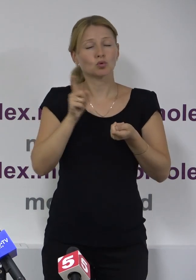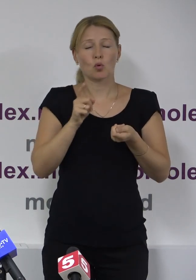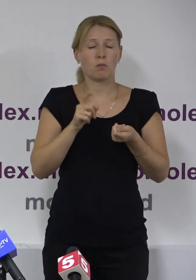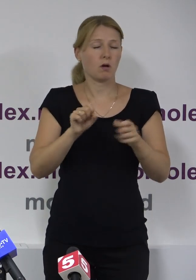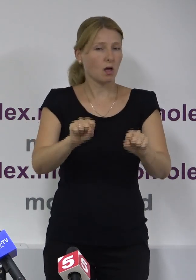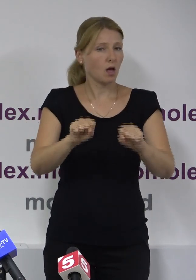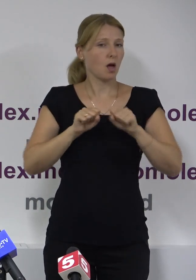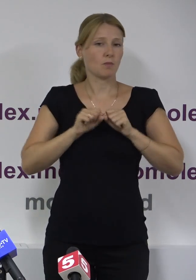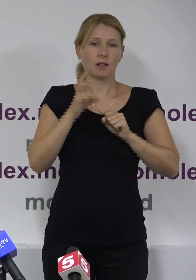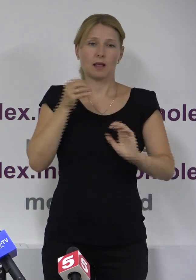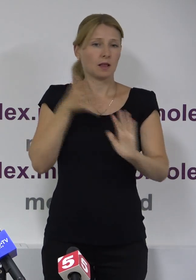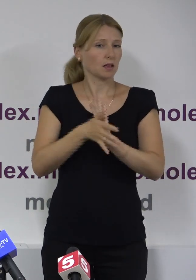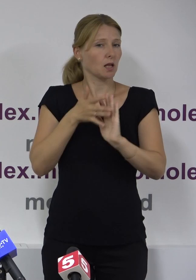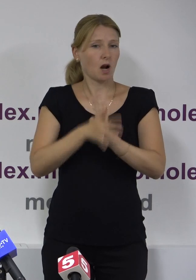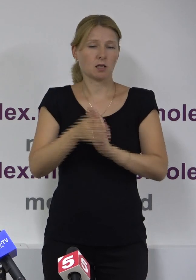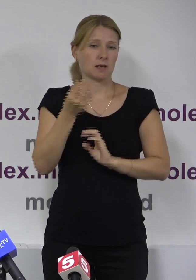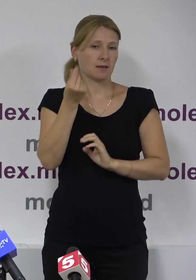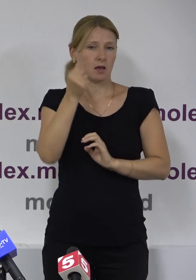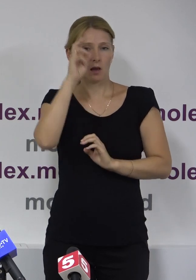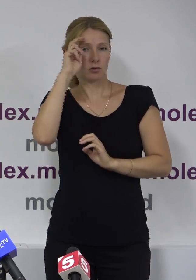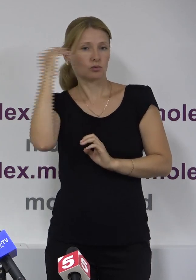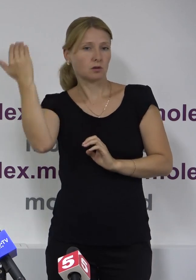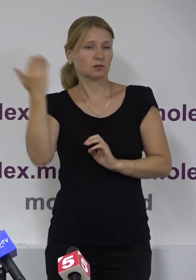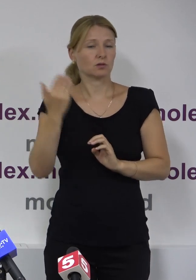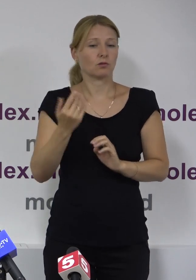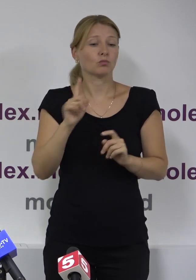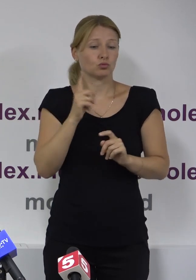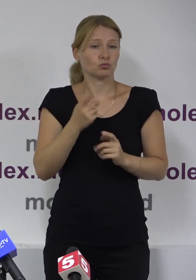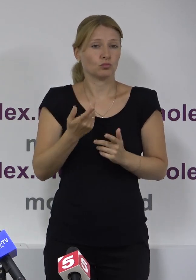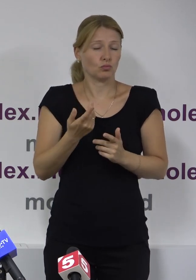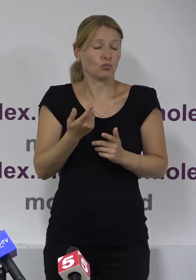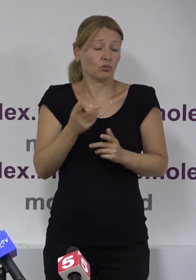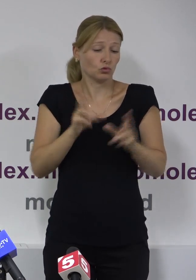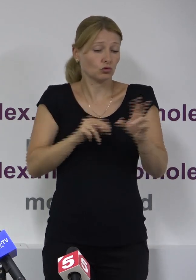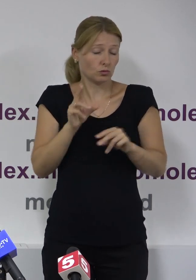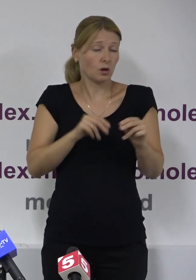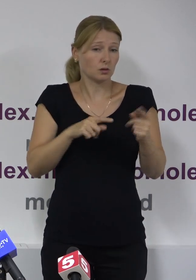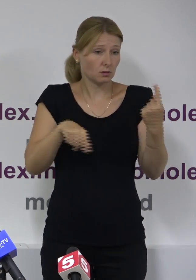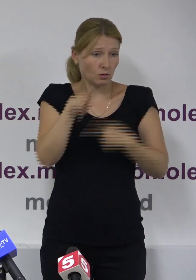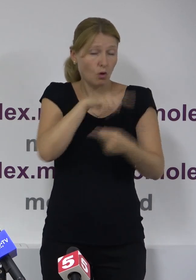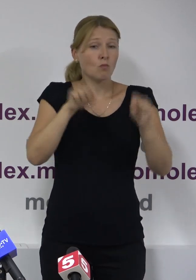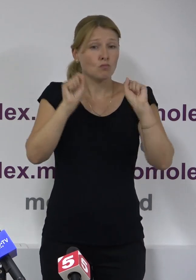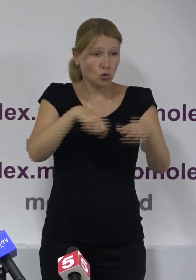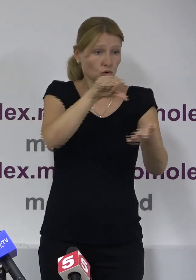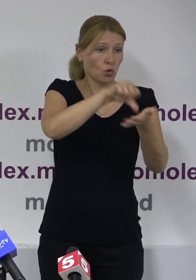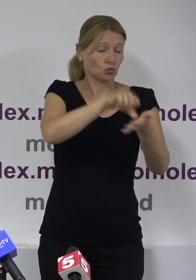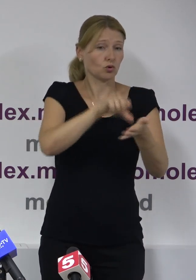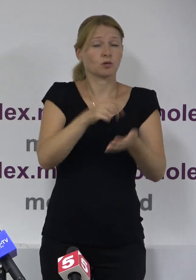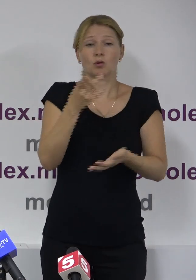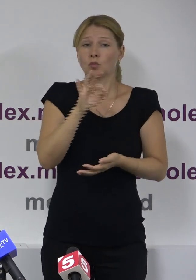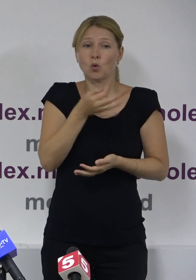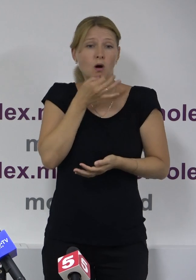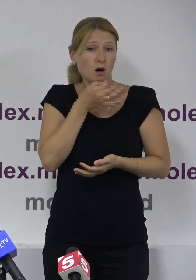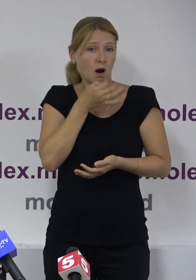utilizarea resurselor administrative. Considerăm că este rolul în continuare a participanților la referendum sau participanților